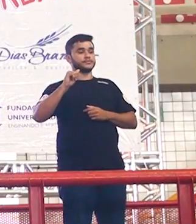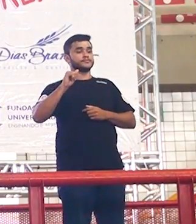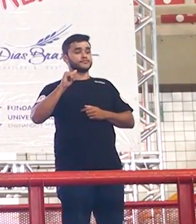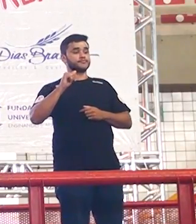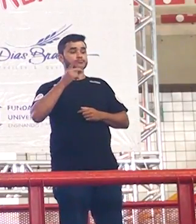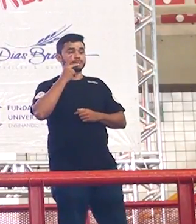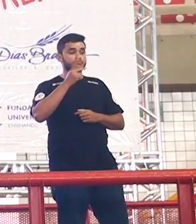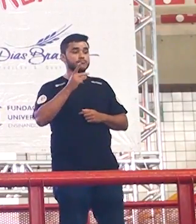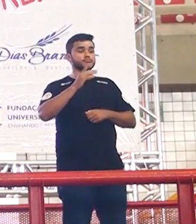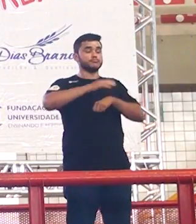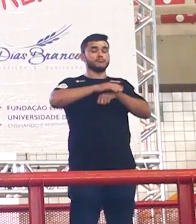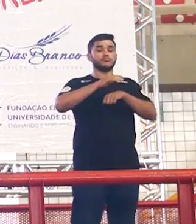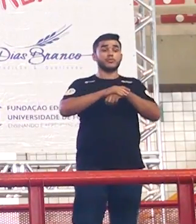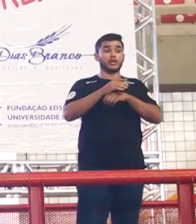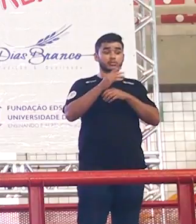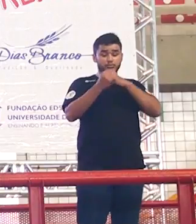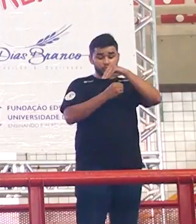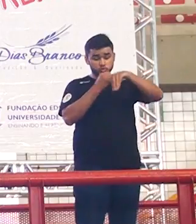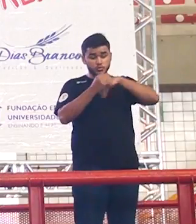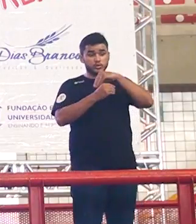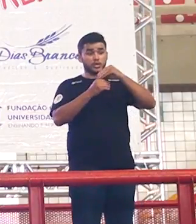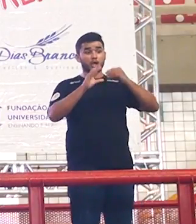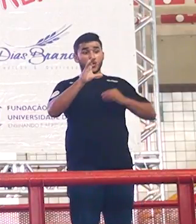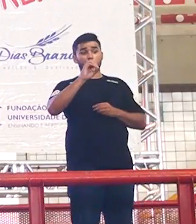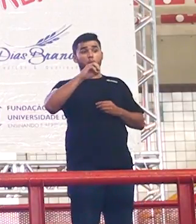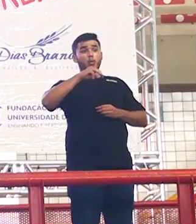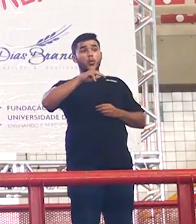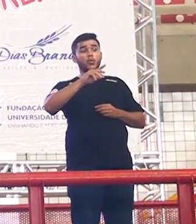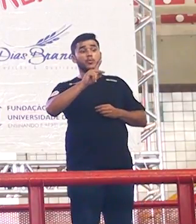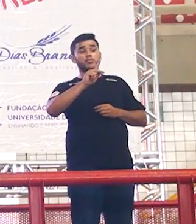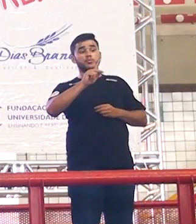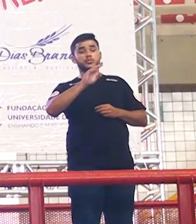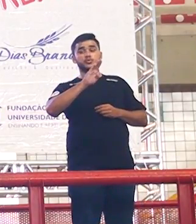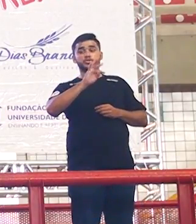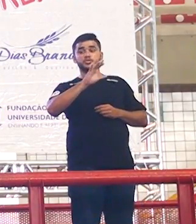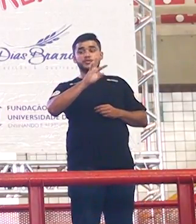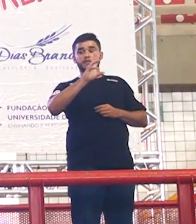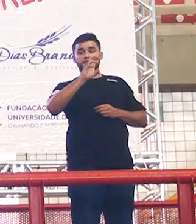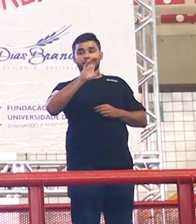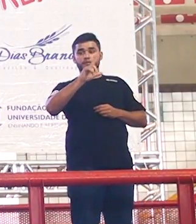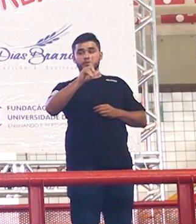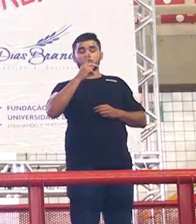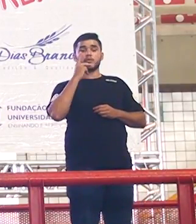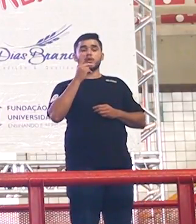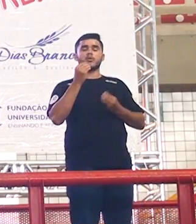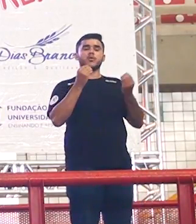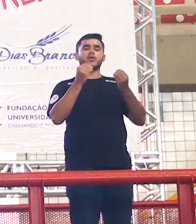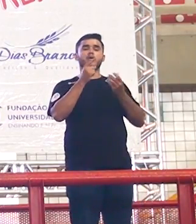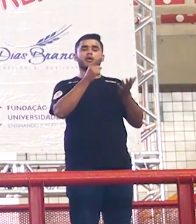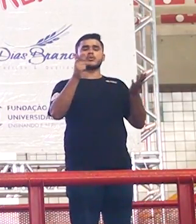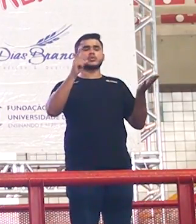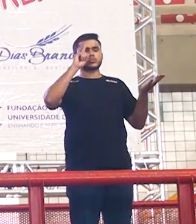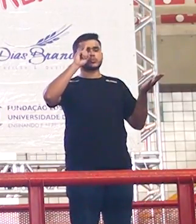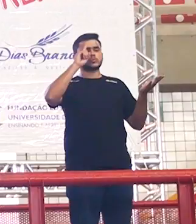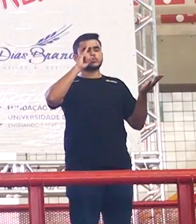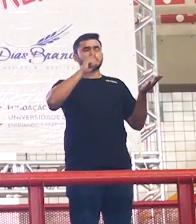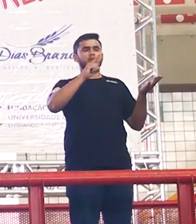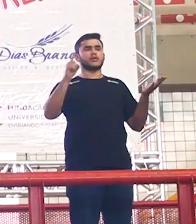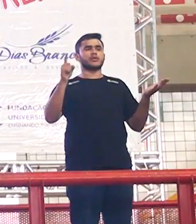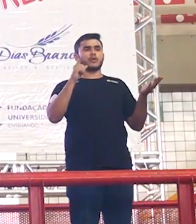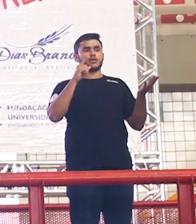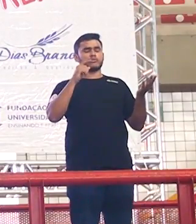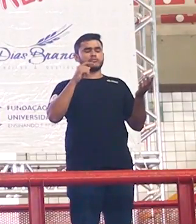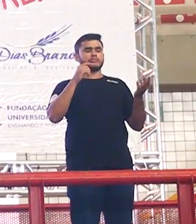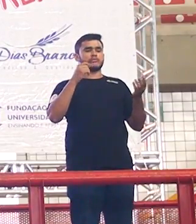mais enxofre tem no combustível, mais ele causa chuva ácida. Pessoal, desses combustíveis convencionais que a gente usa no dia a dia,